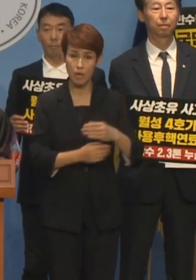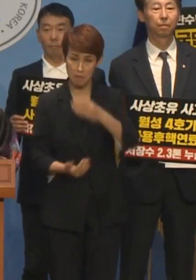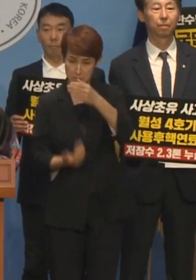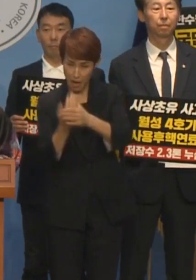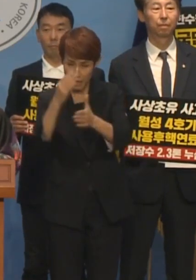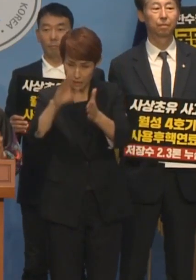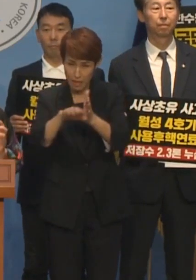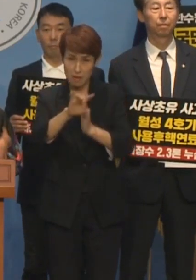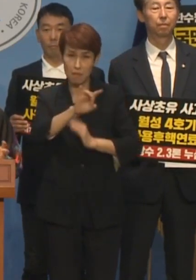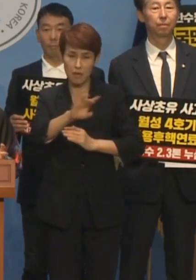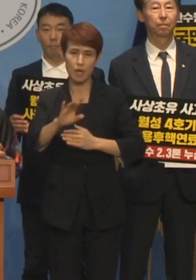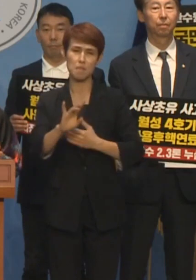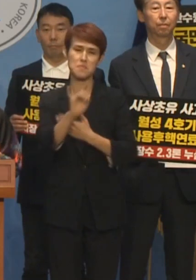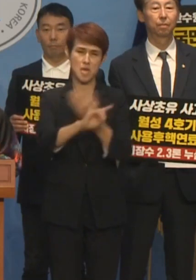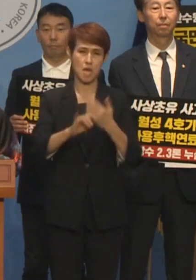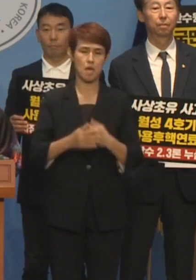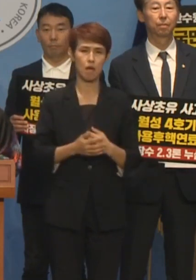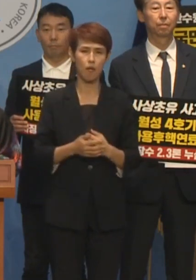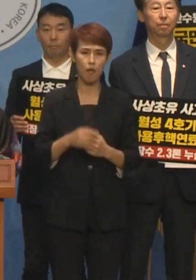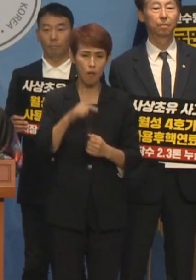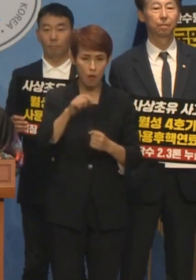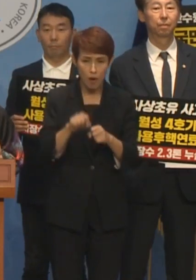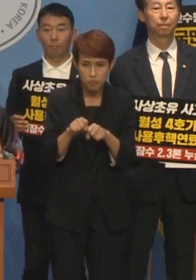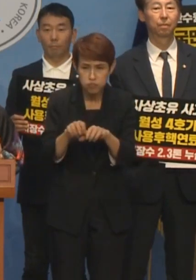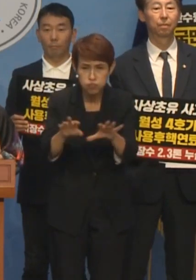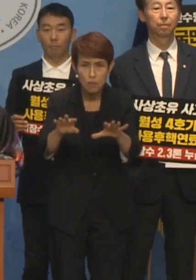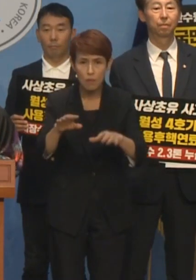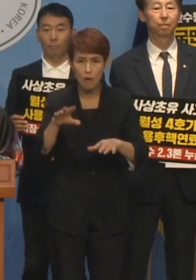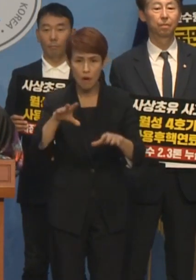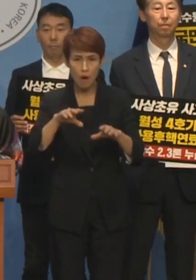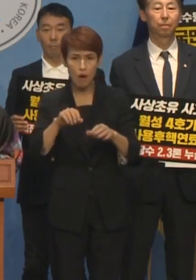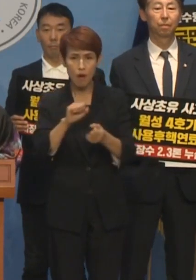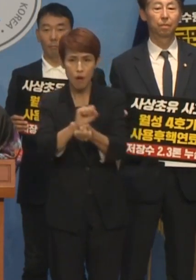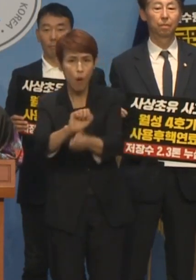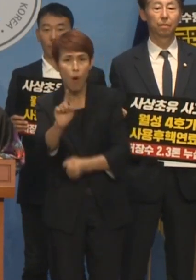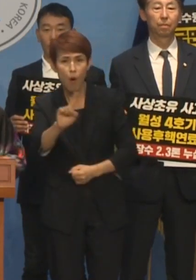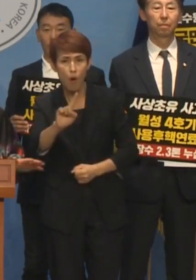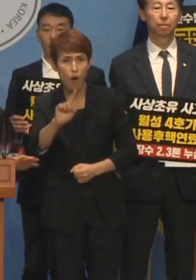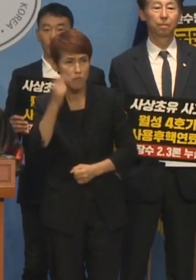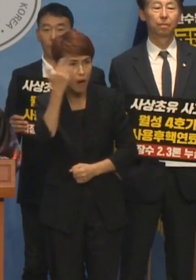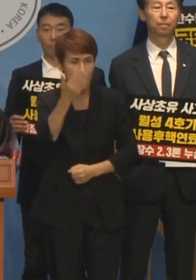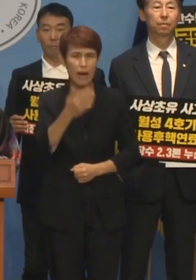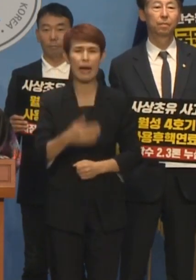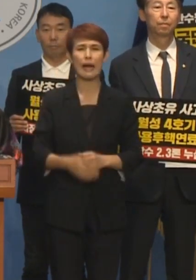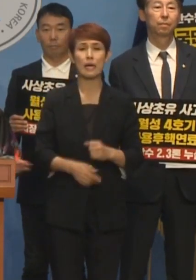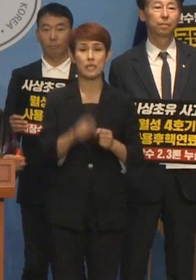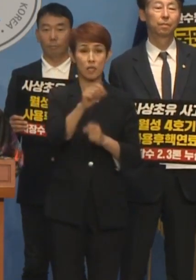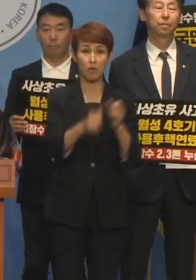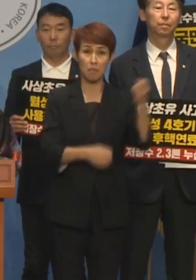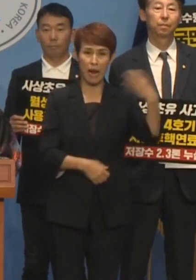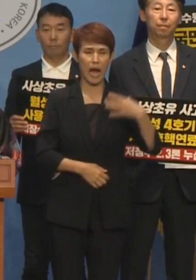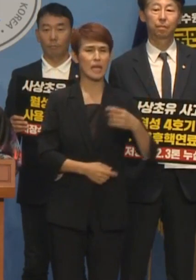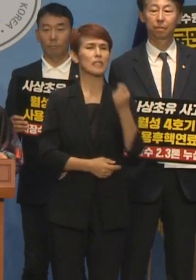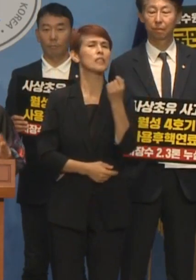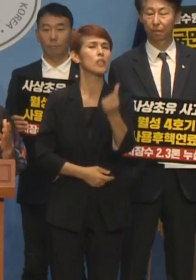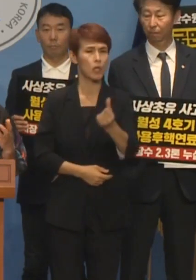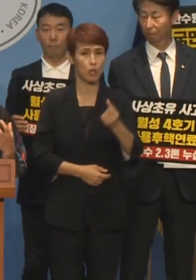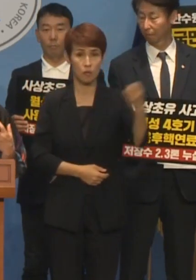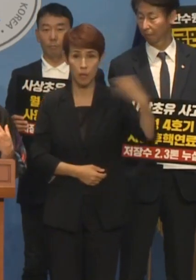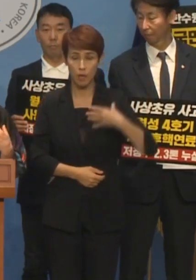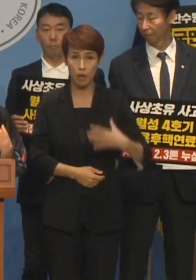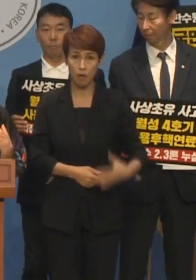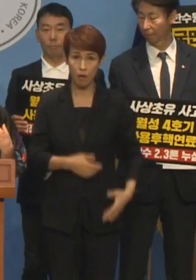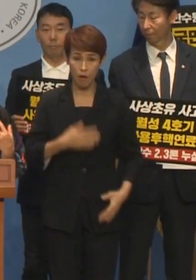때마다 방사능이 얼마나 나왔느냐 했을 때 한수원 측은 정말 이거는 적게 나왔다 이러면